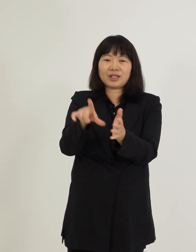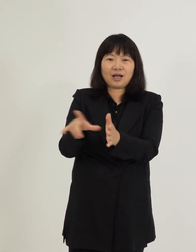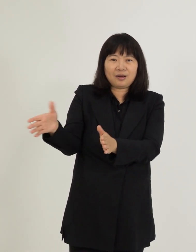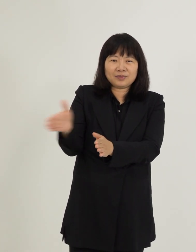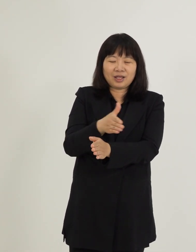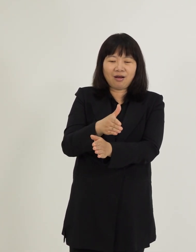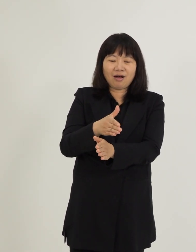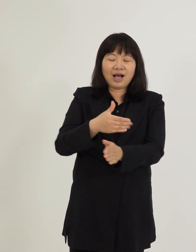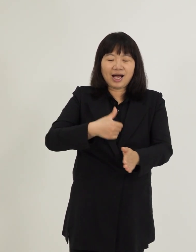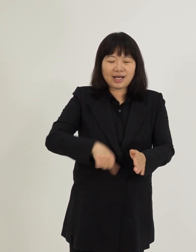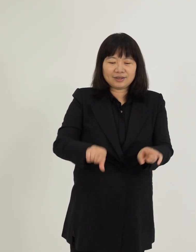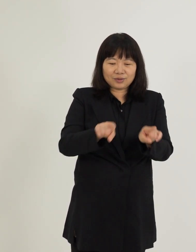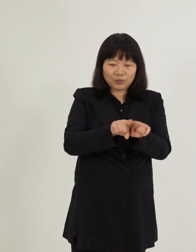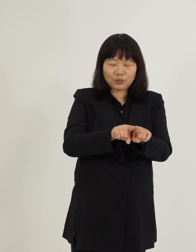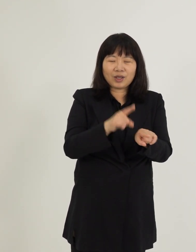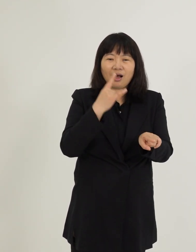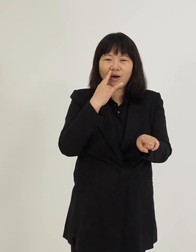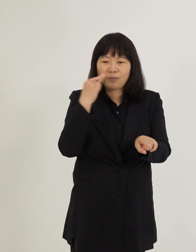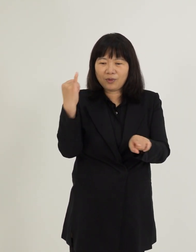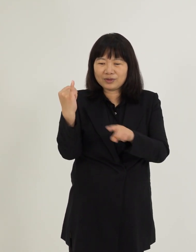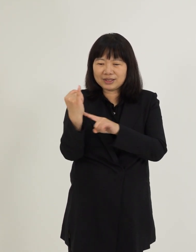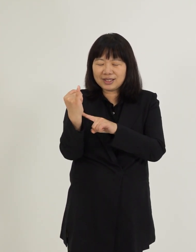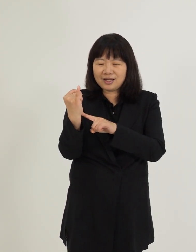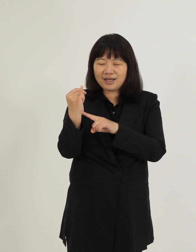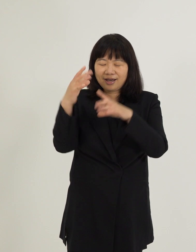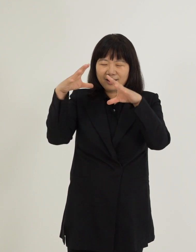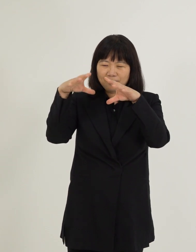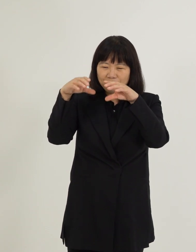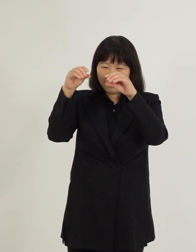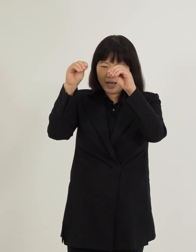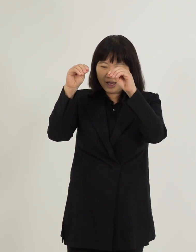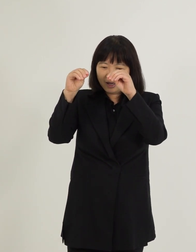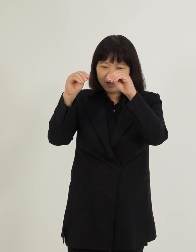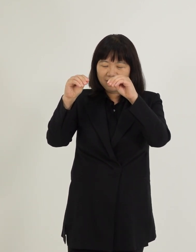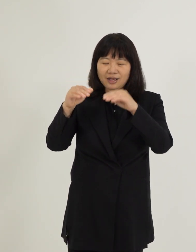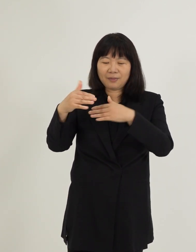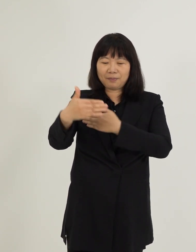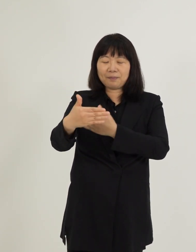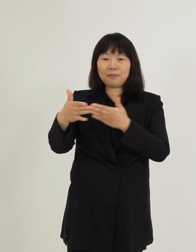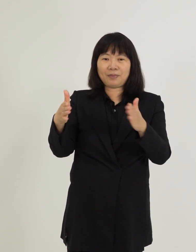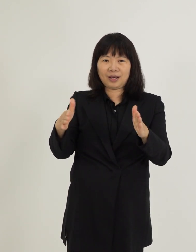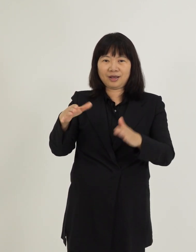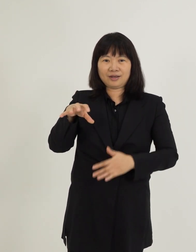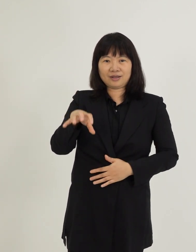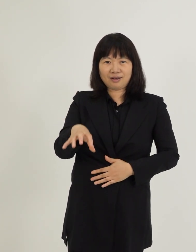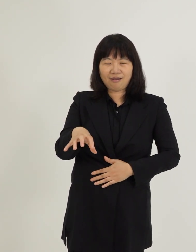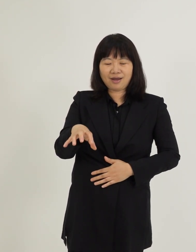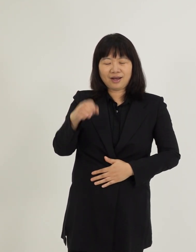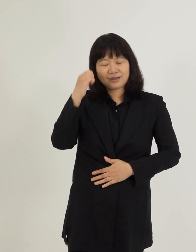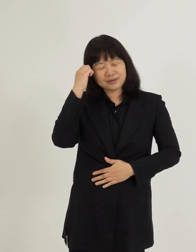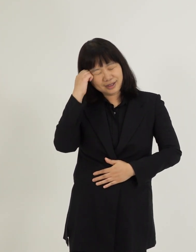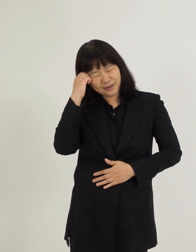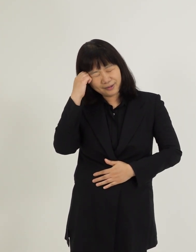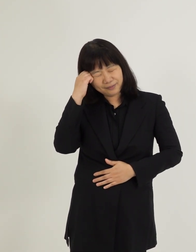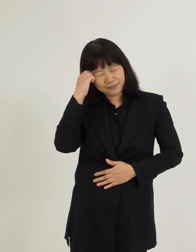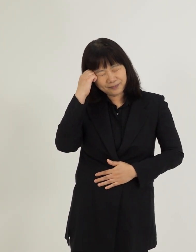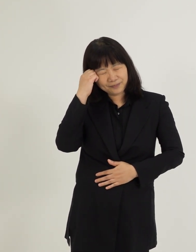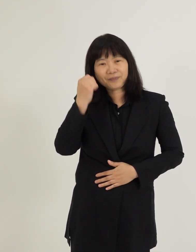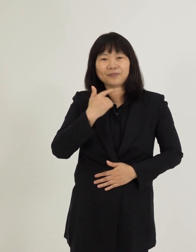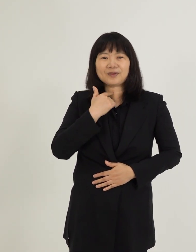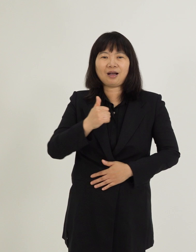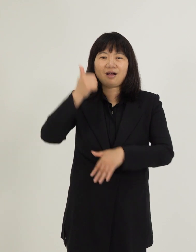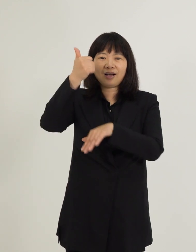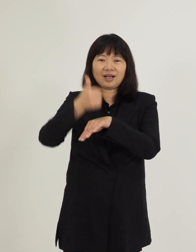아들하고 똑같이 불도 들어오지 않는 마룻바닥에서 잠을 주무시곤 했어요.